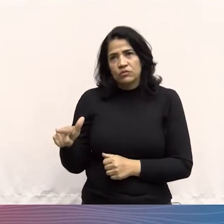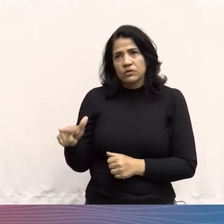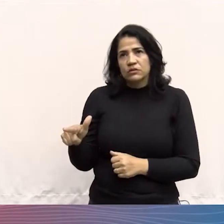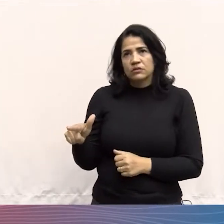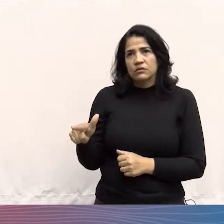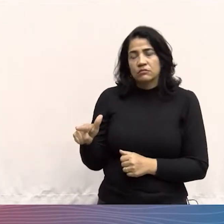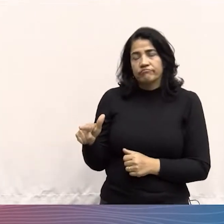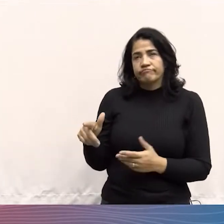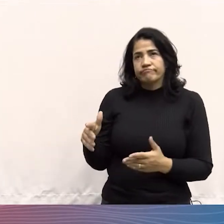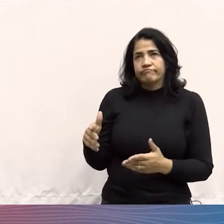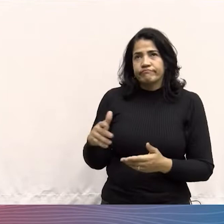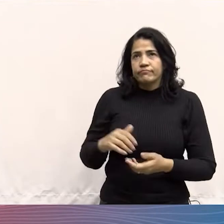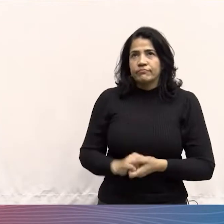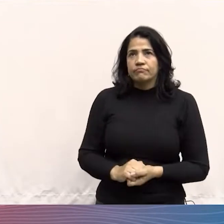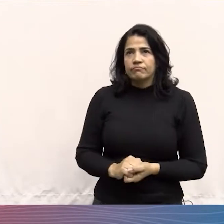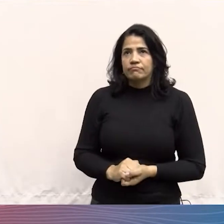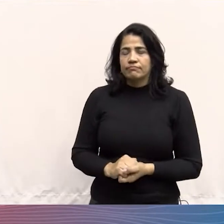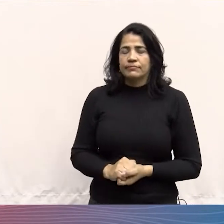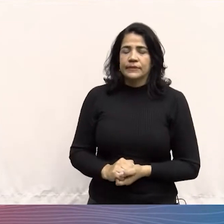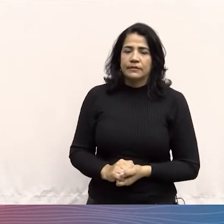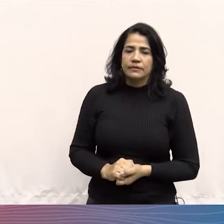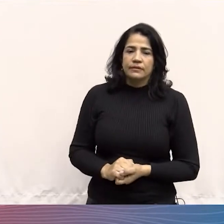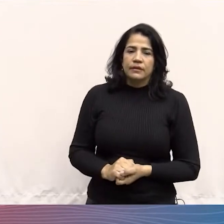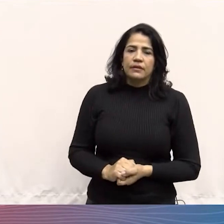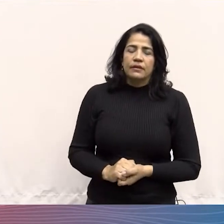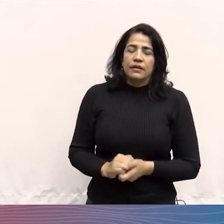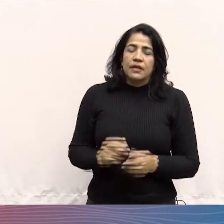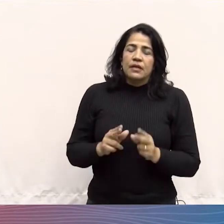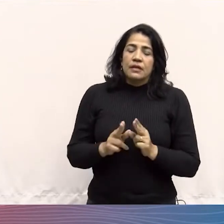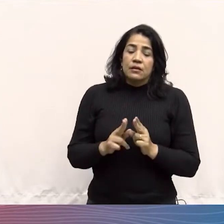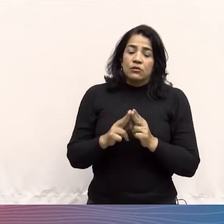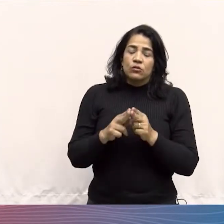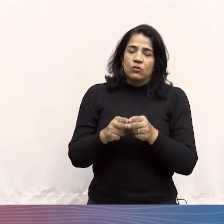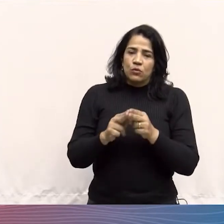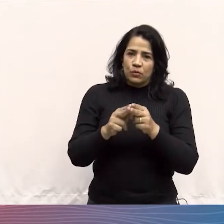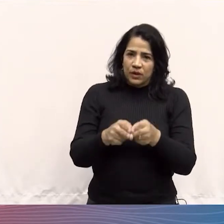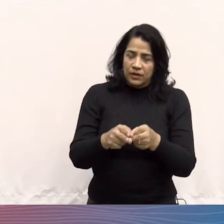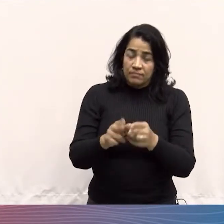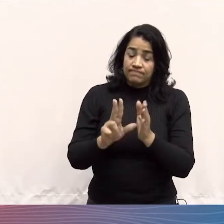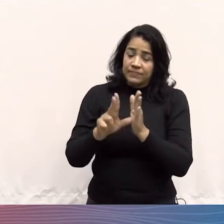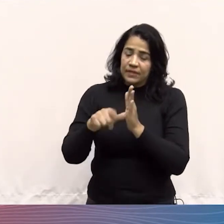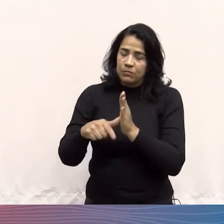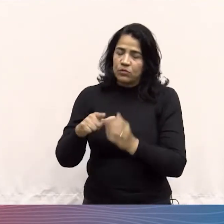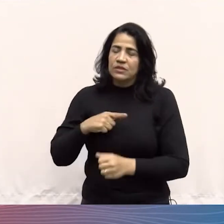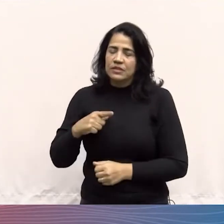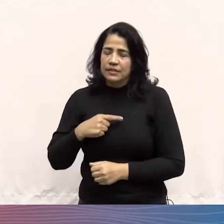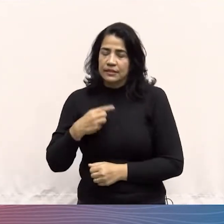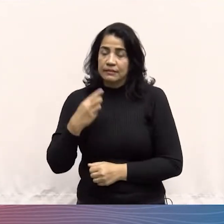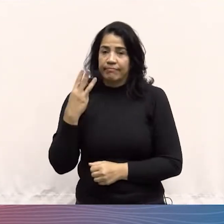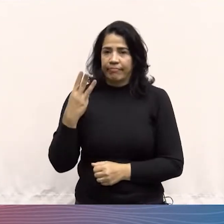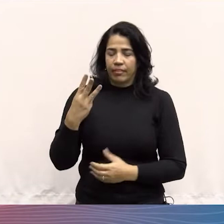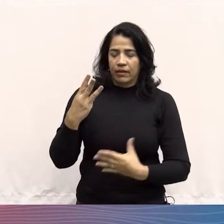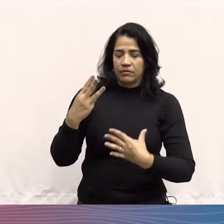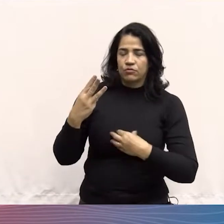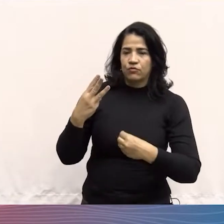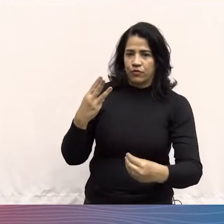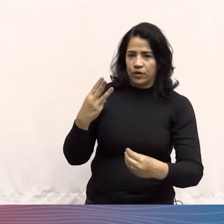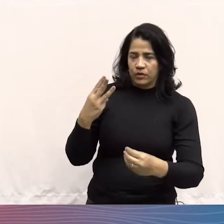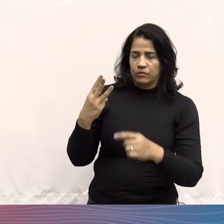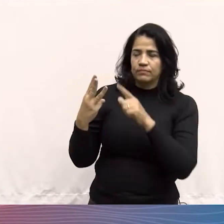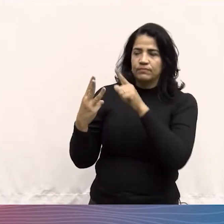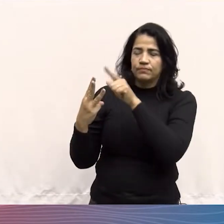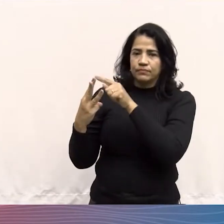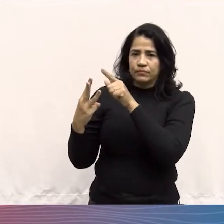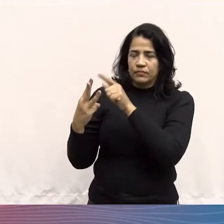que Noé teve 3 filhos, né? São Sem, Cão e Jafé. E dentre desses